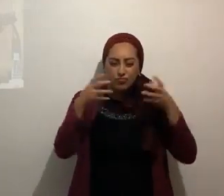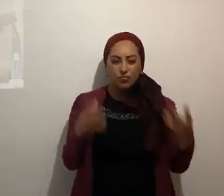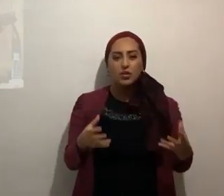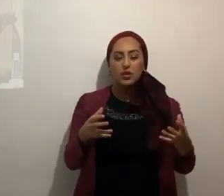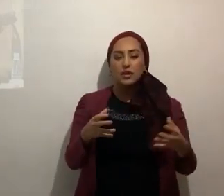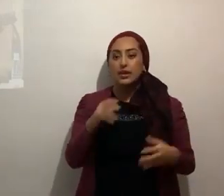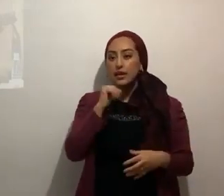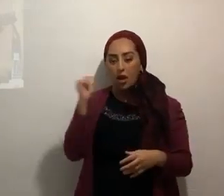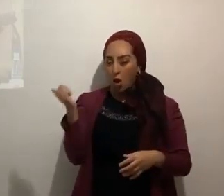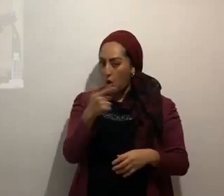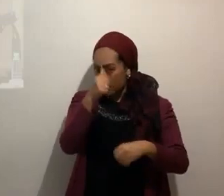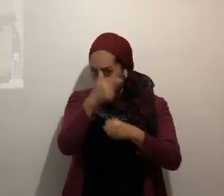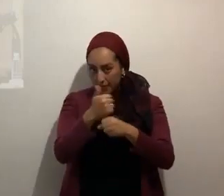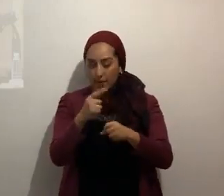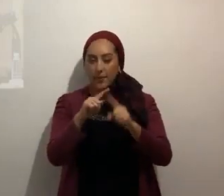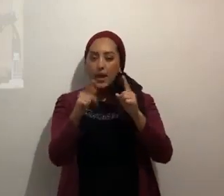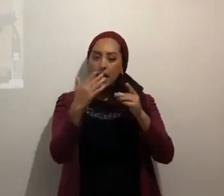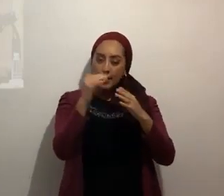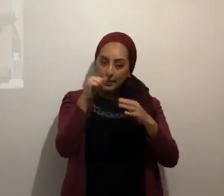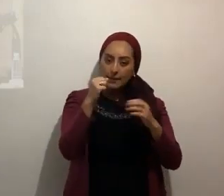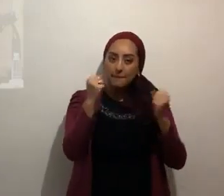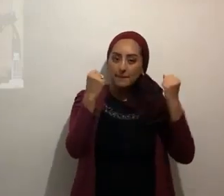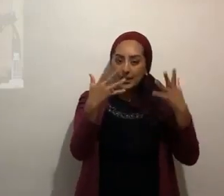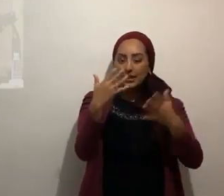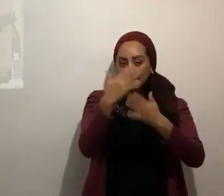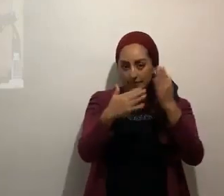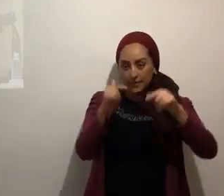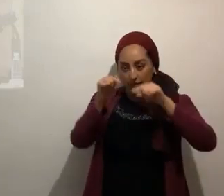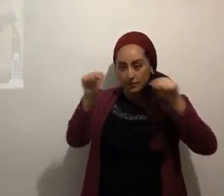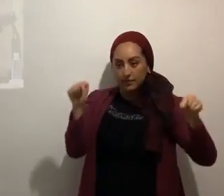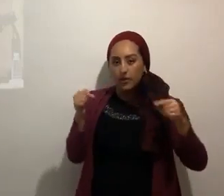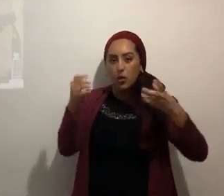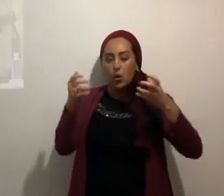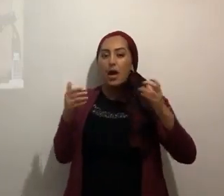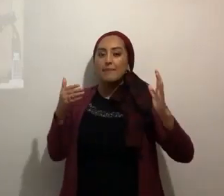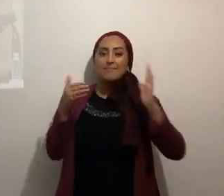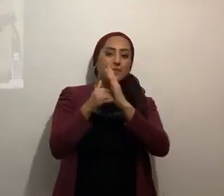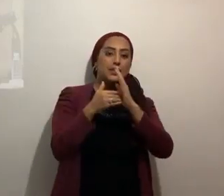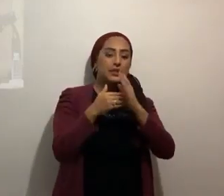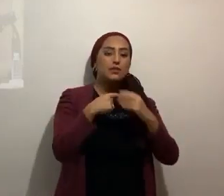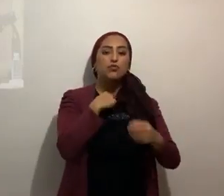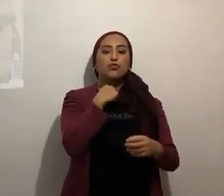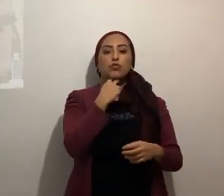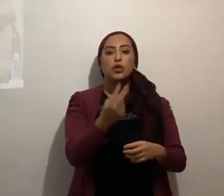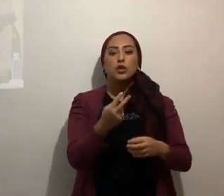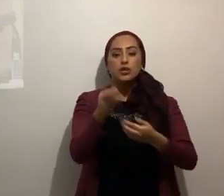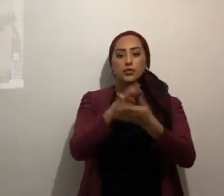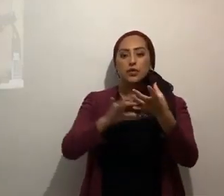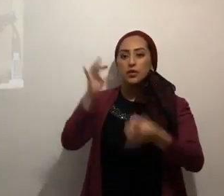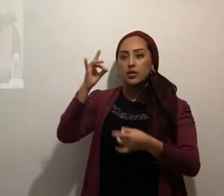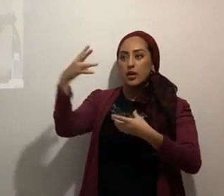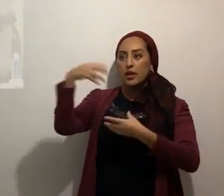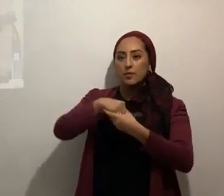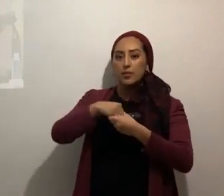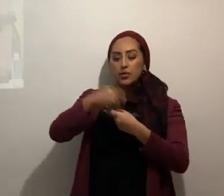no todos los congregantes, pero sí en muchos, quiere impedir que la voz del Ruach HaKodesh llegue hasta tu